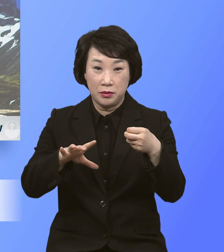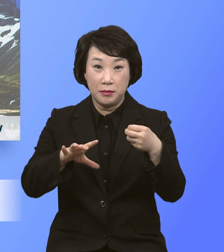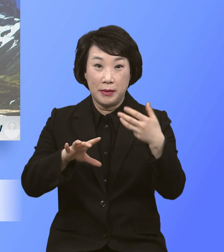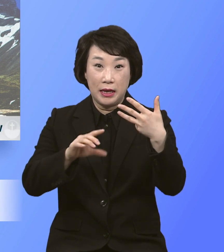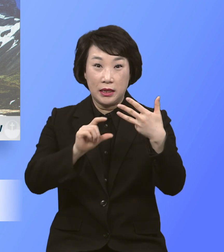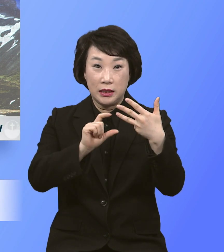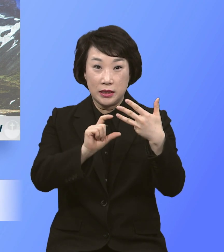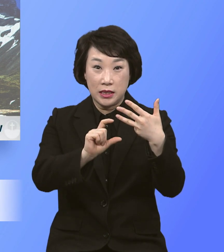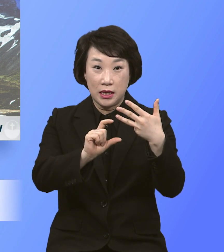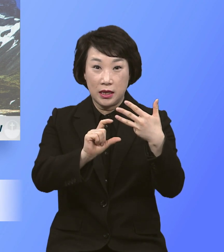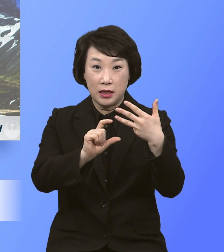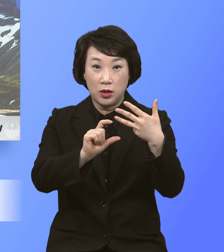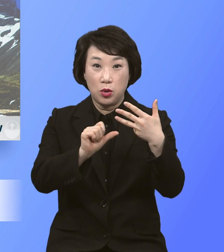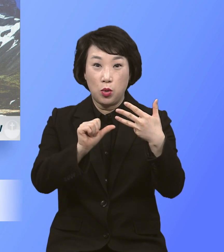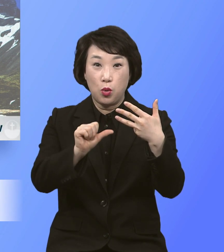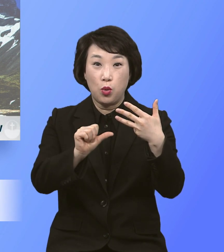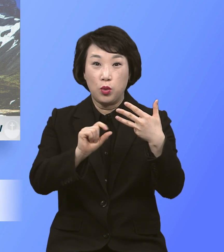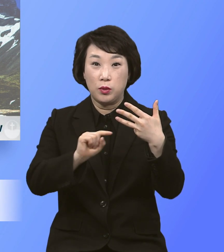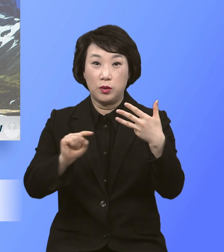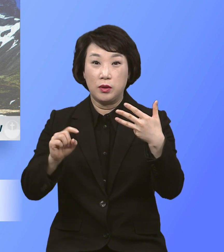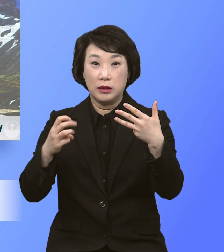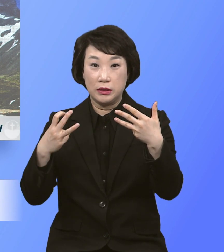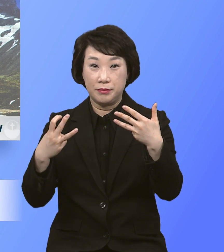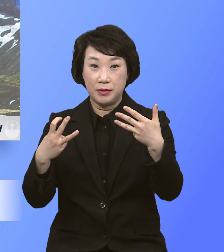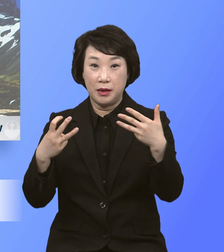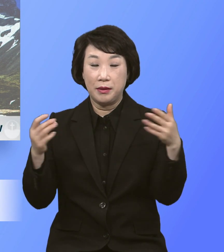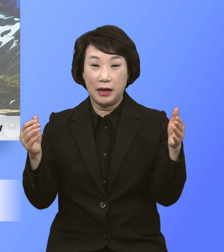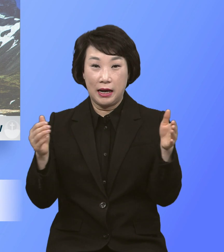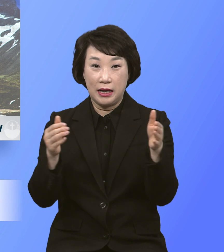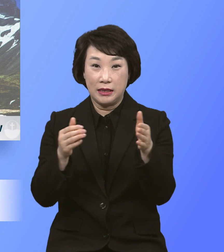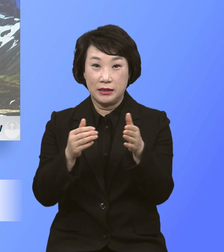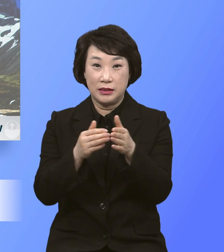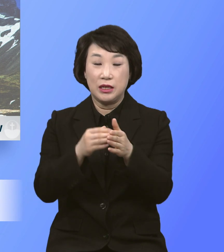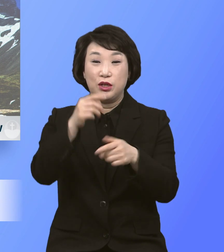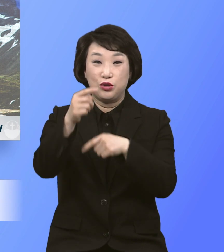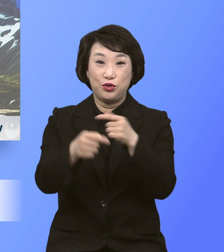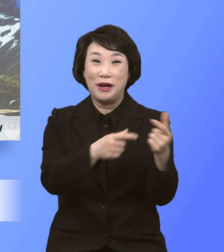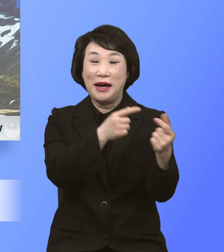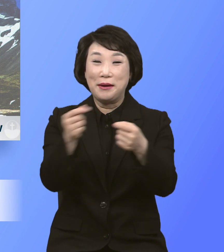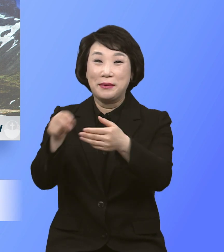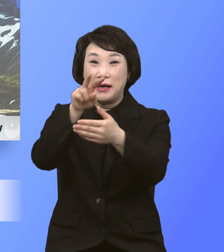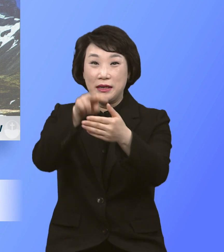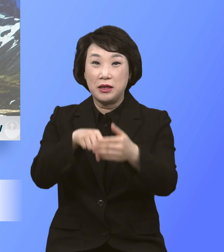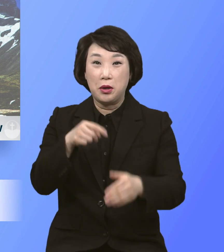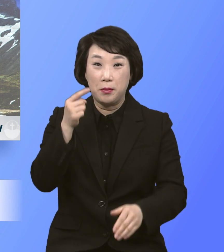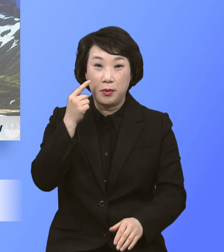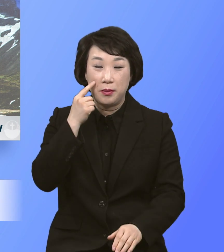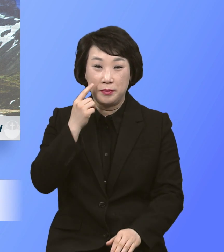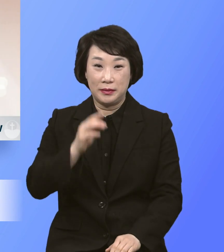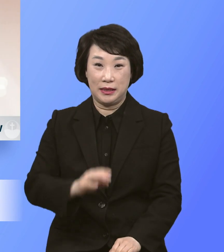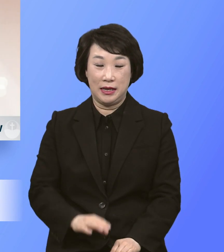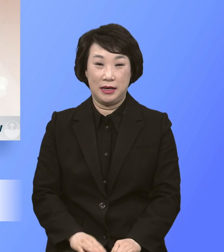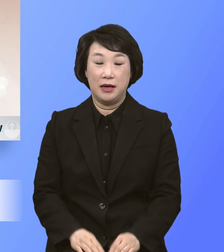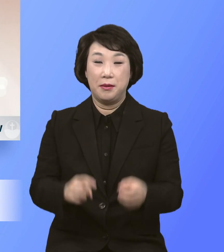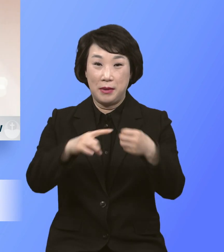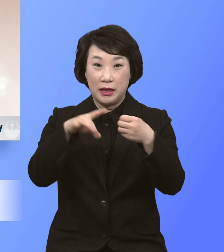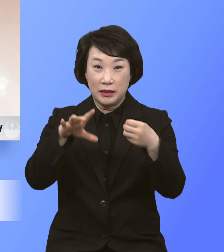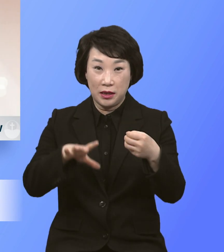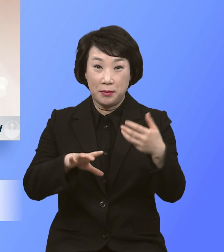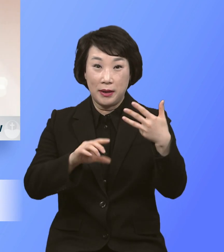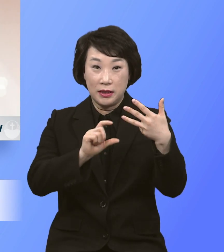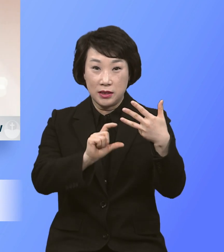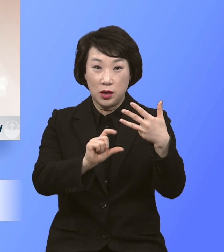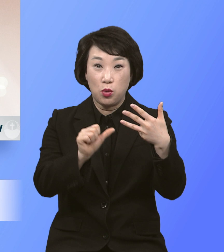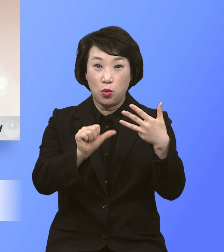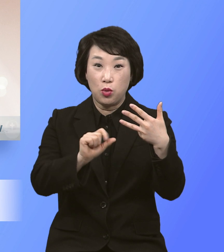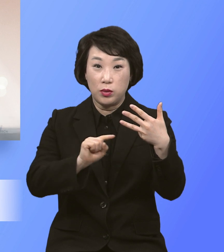마태복음 8장 5절에서 13절까지를 합독합니다. 마태복음